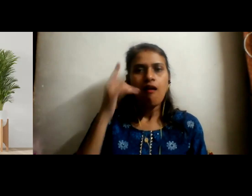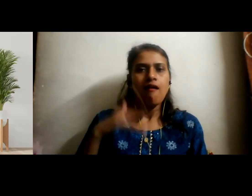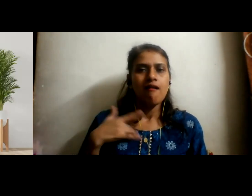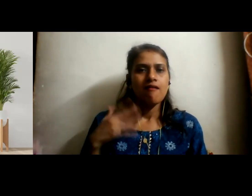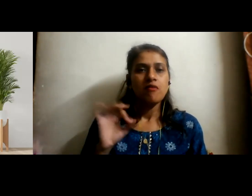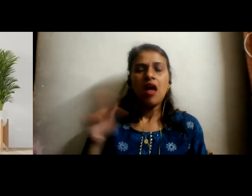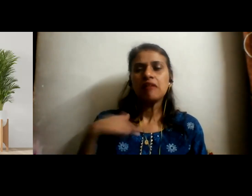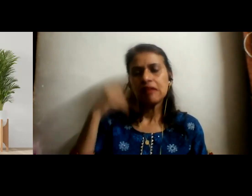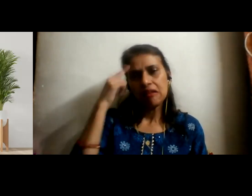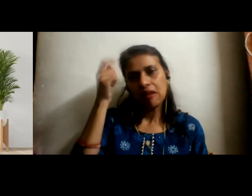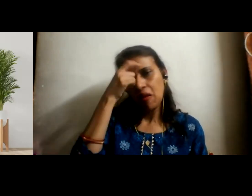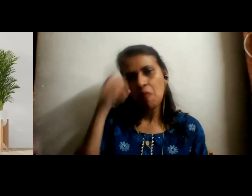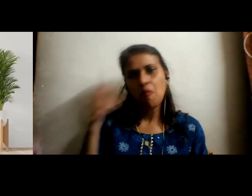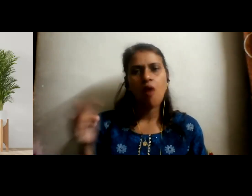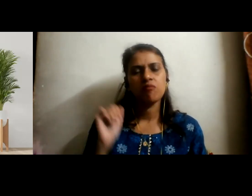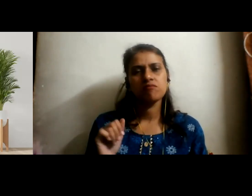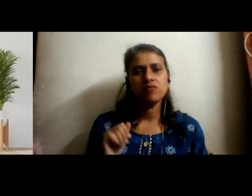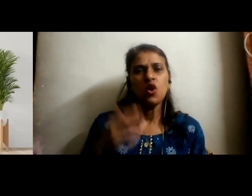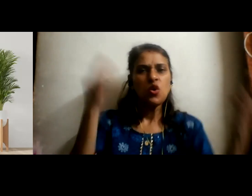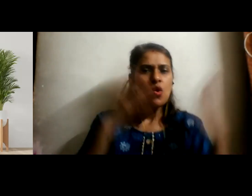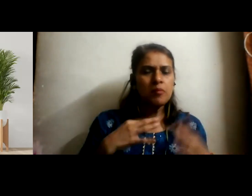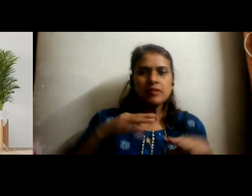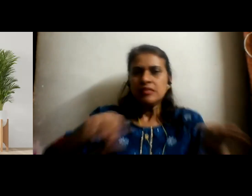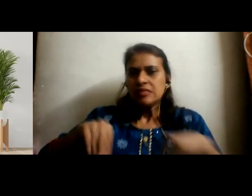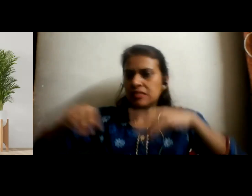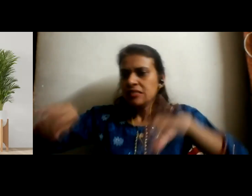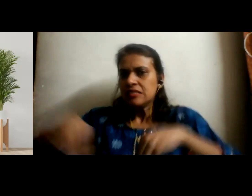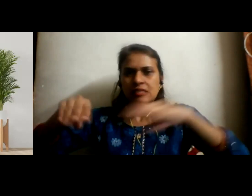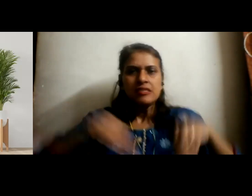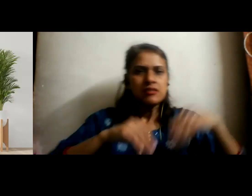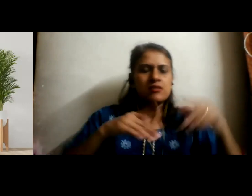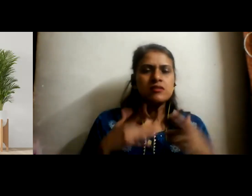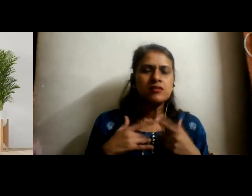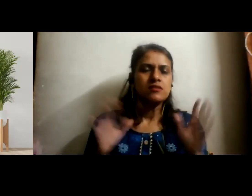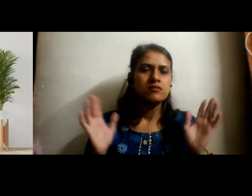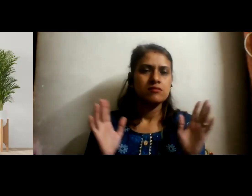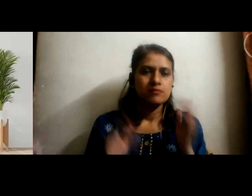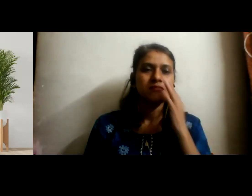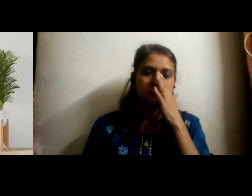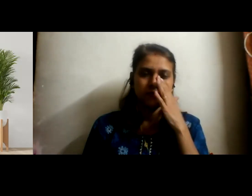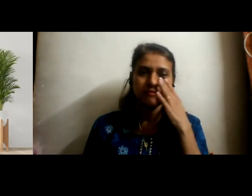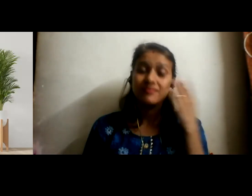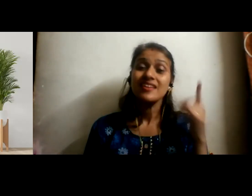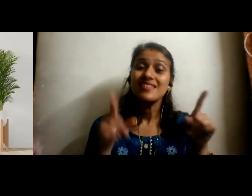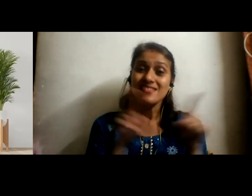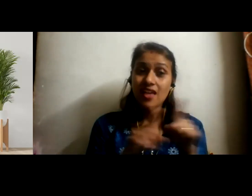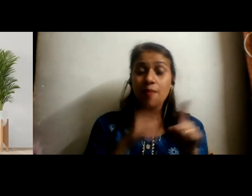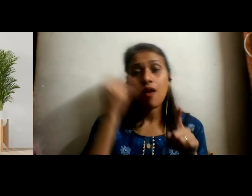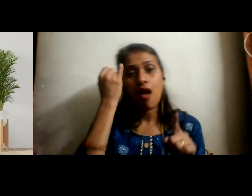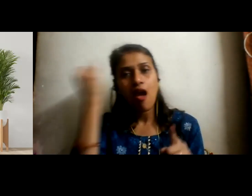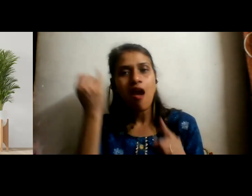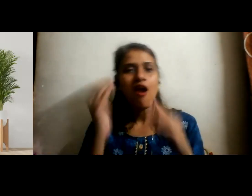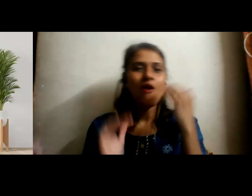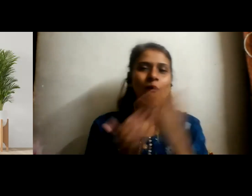लगा ये प्रॉब्लम है। बिल्कुल बिल्कुल, आप सही पकड़े हो, और आप देखोगे खुद ब खुद रास्ते अपने